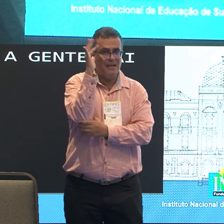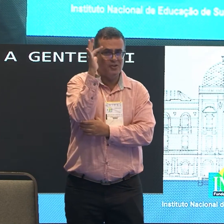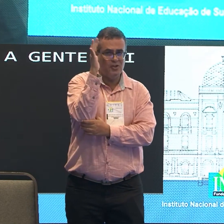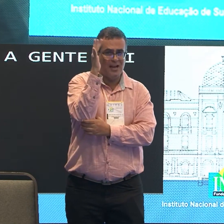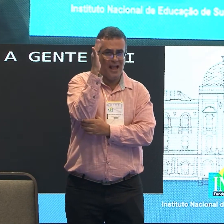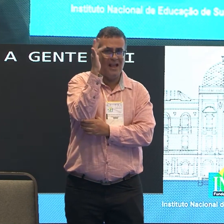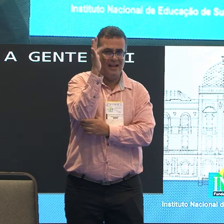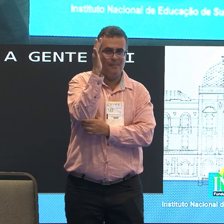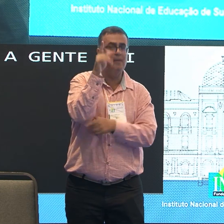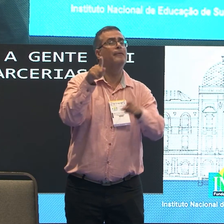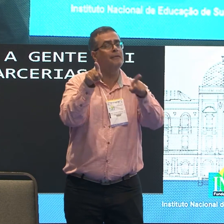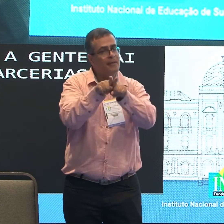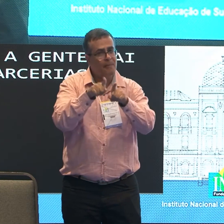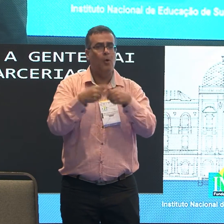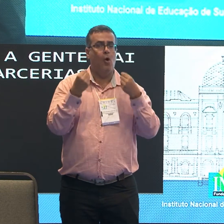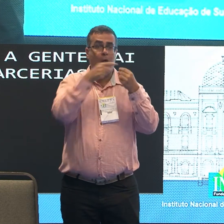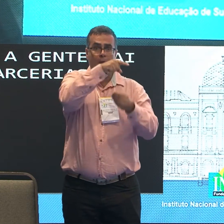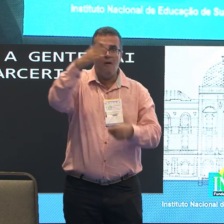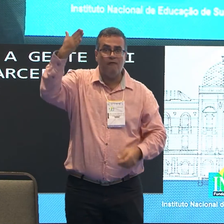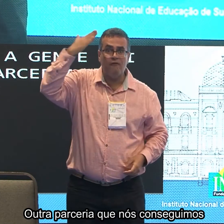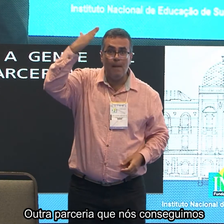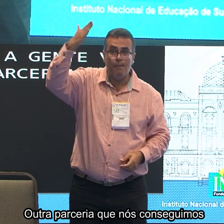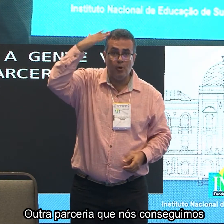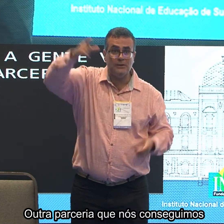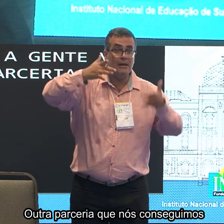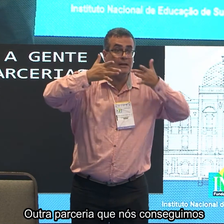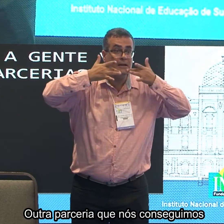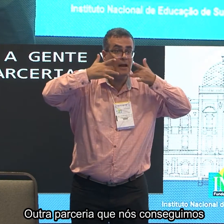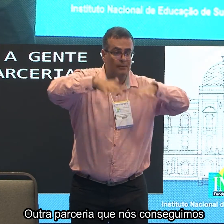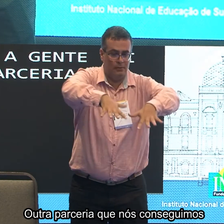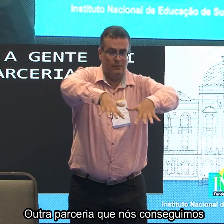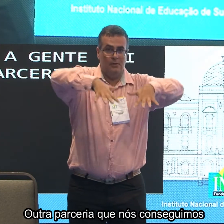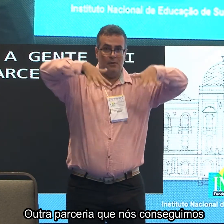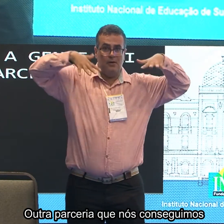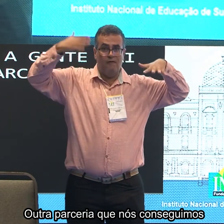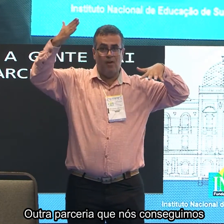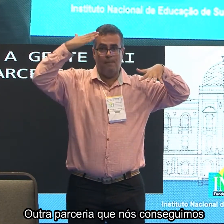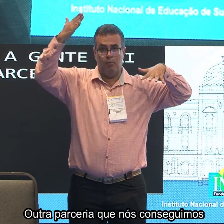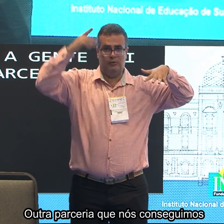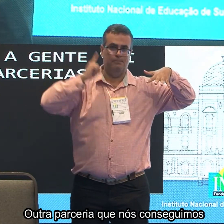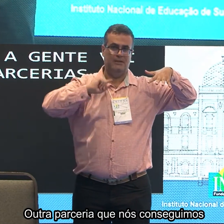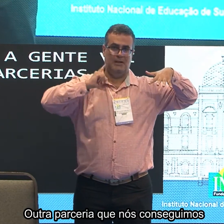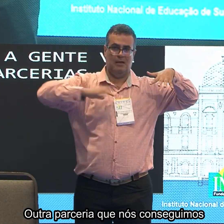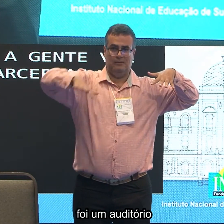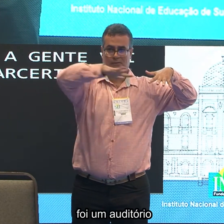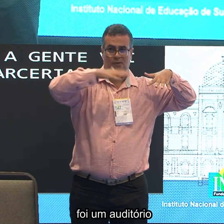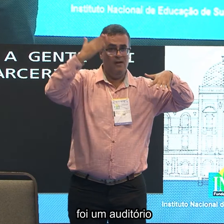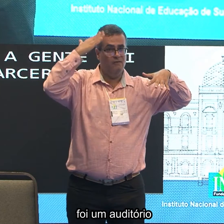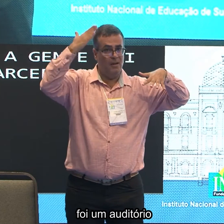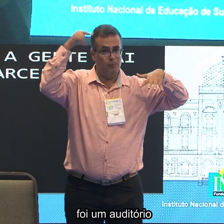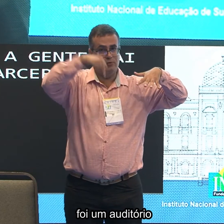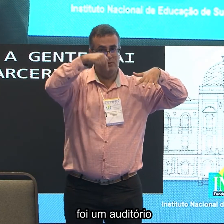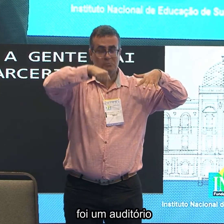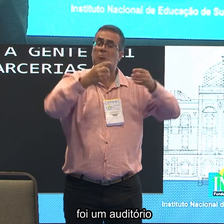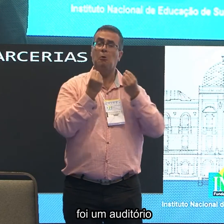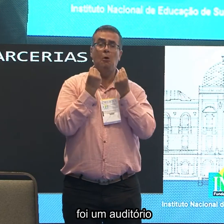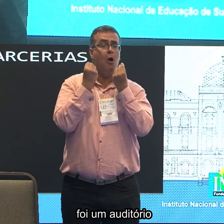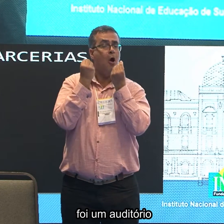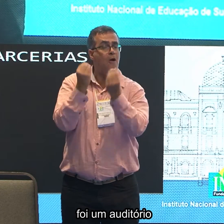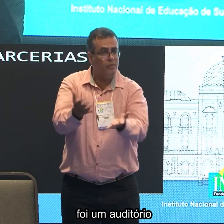O intuito dessa parceria? Uma outra parceria também que nós conseguimos, que disponibilizamos,